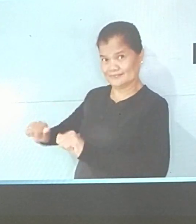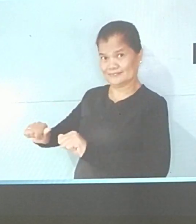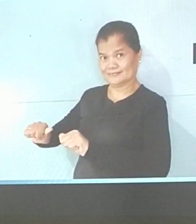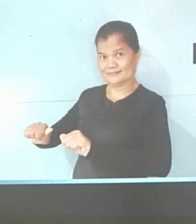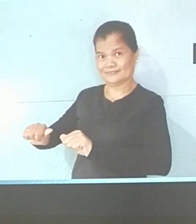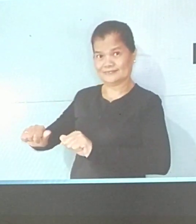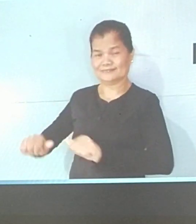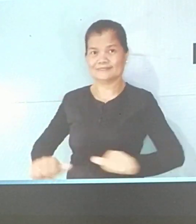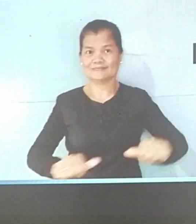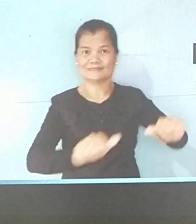Post.